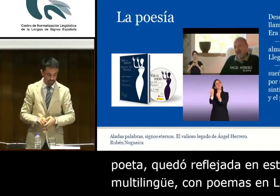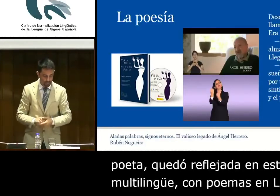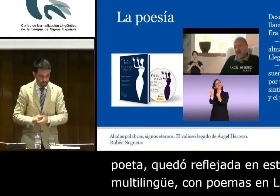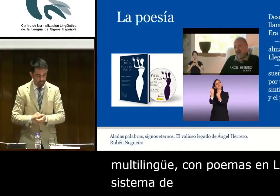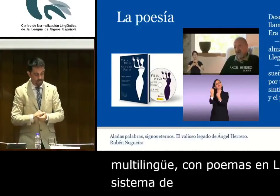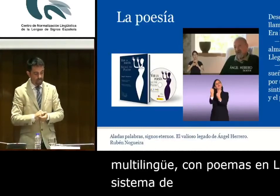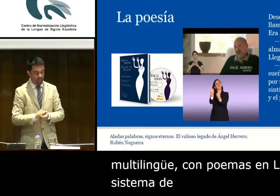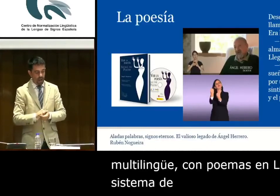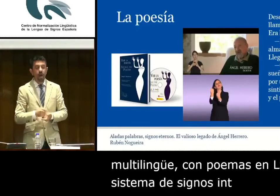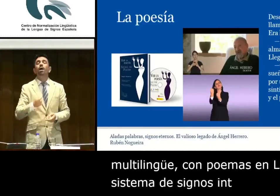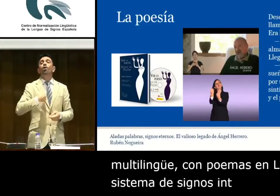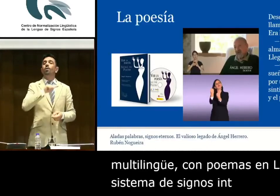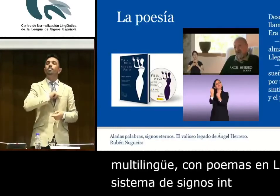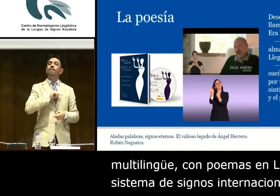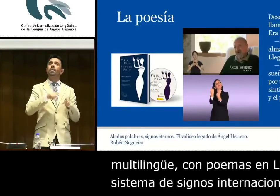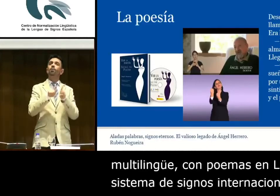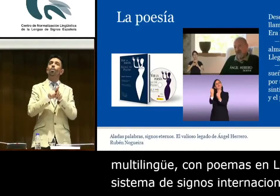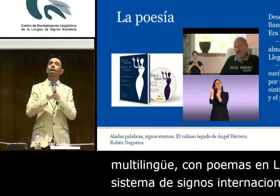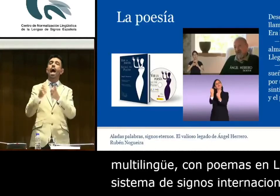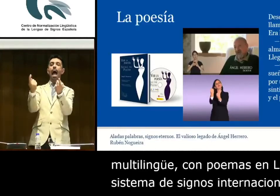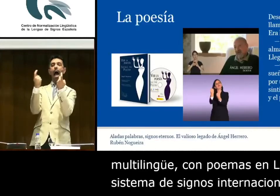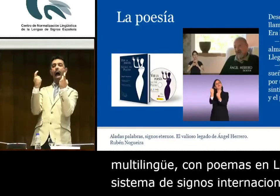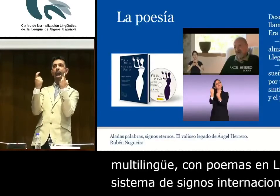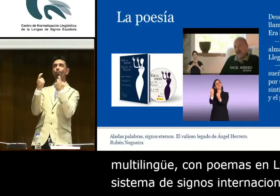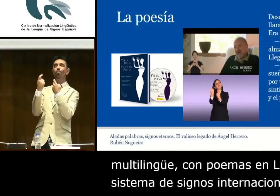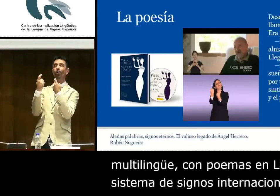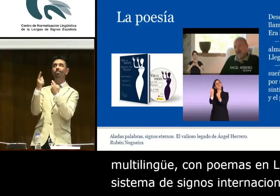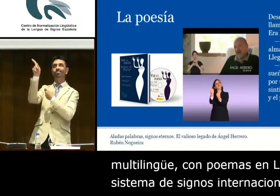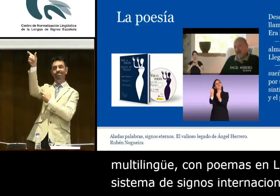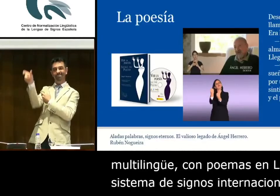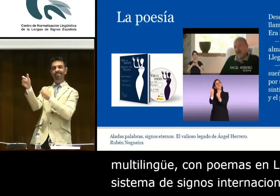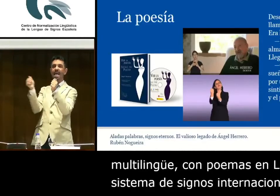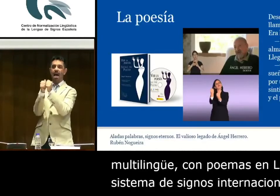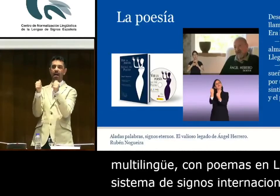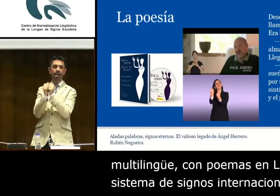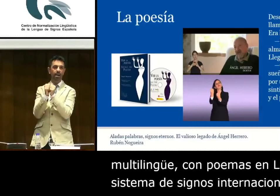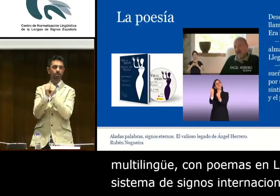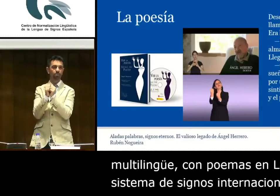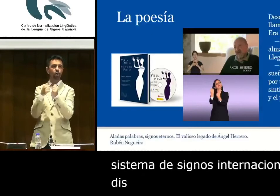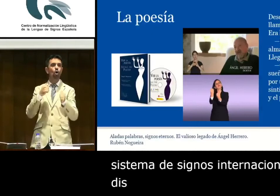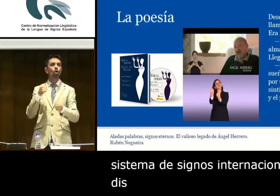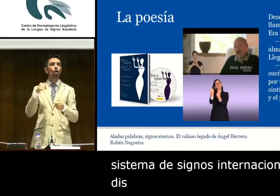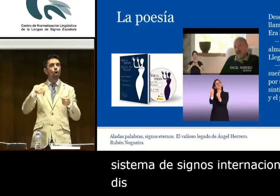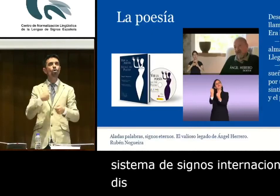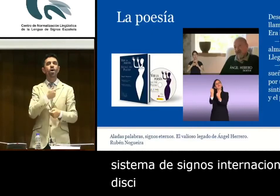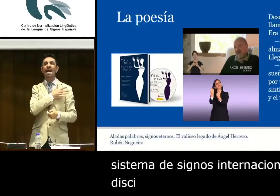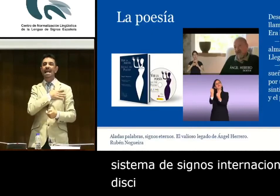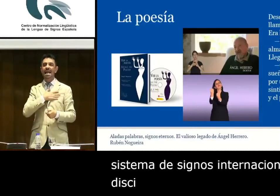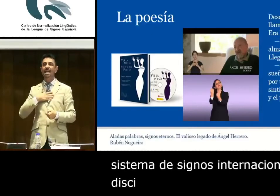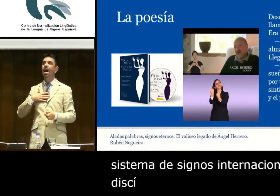Como discípulo de Ángel Herrero, me propuse trasladar hoy, aquí y a